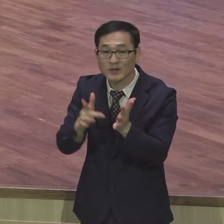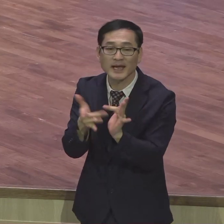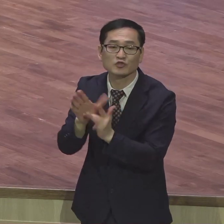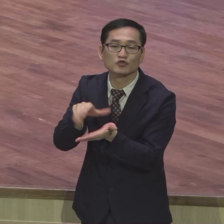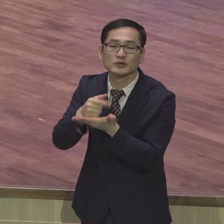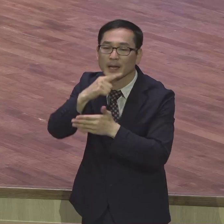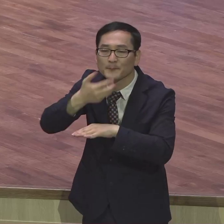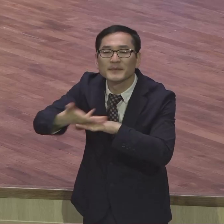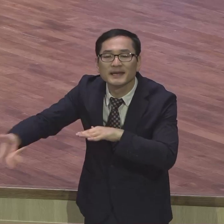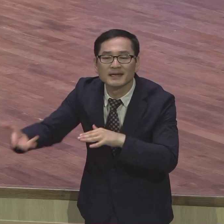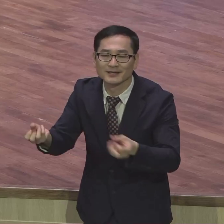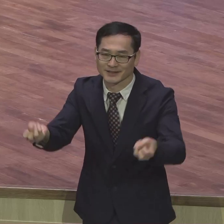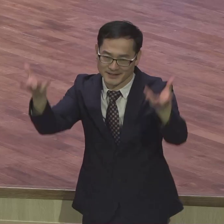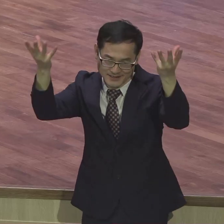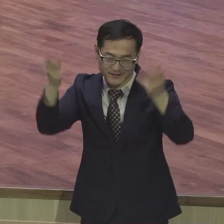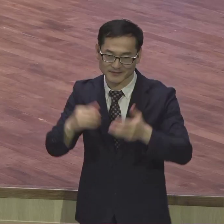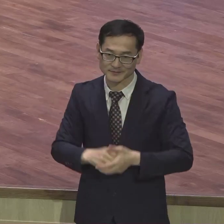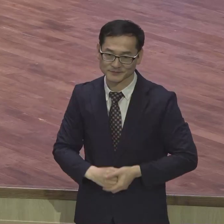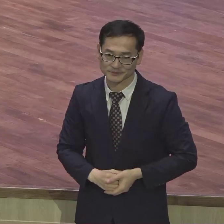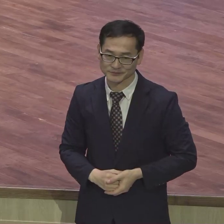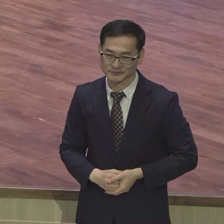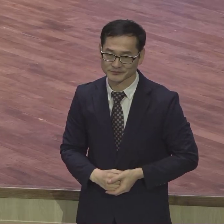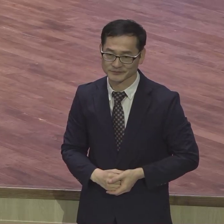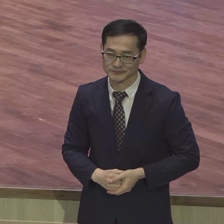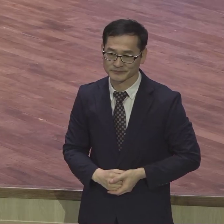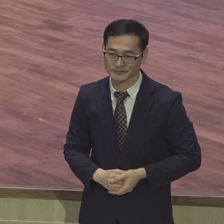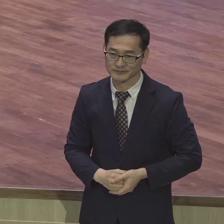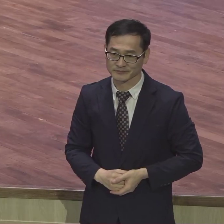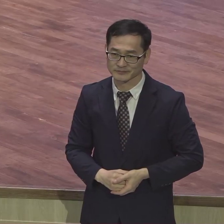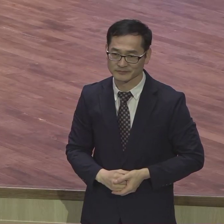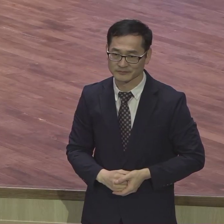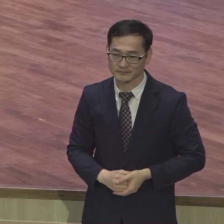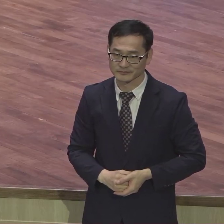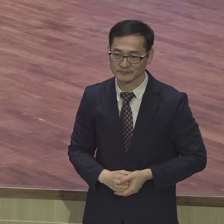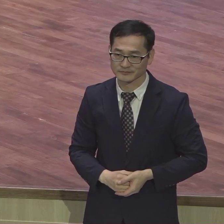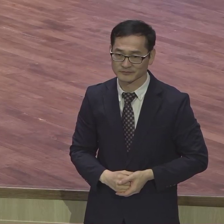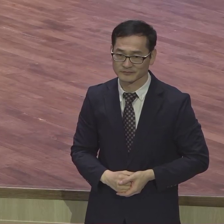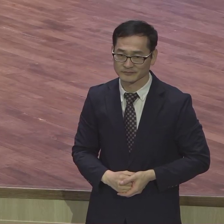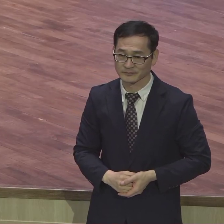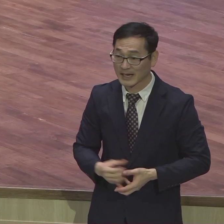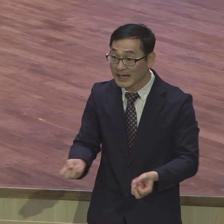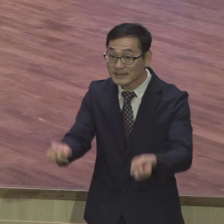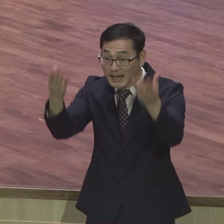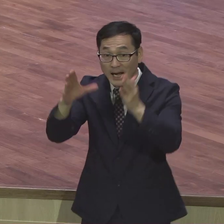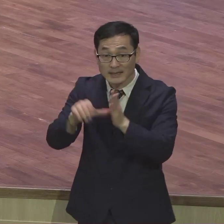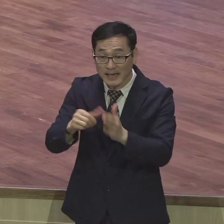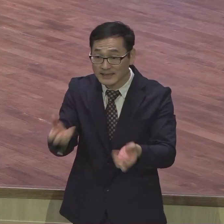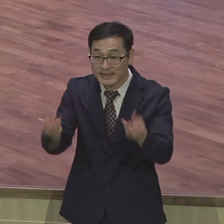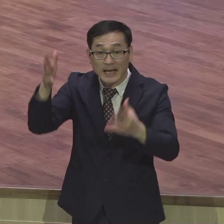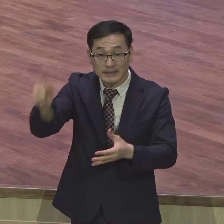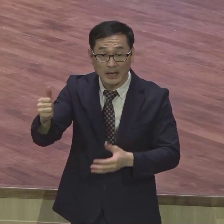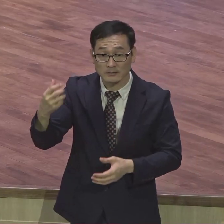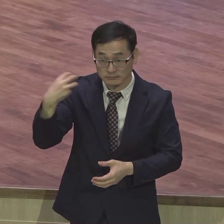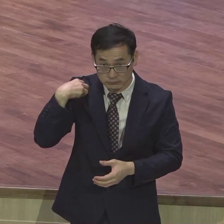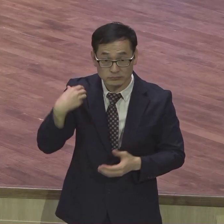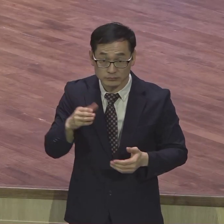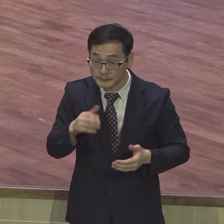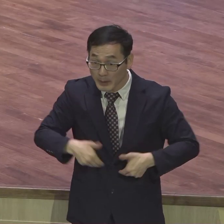제사를 드리기 위해서는 제사장이 필요했습니다 제사드리는 장이 제사장이요 구약시대에는